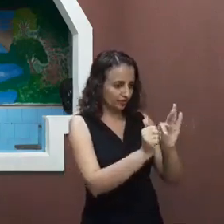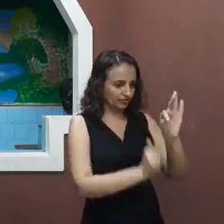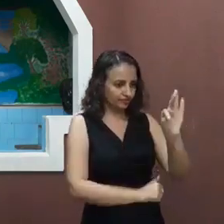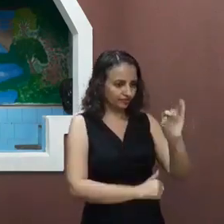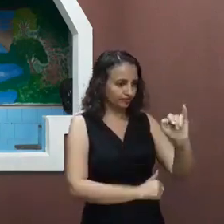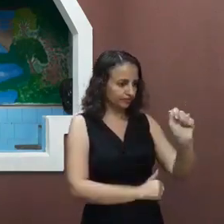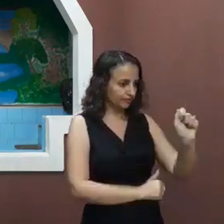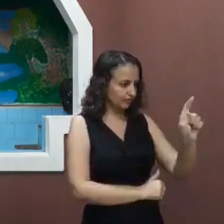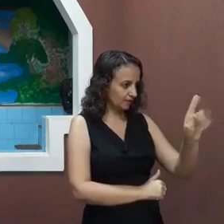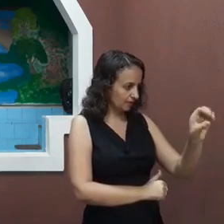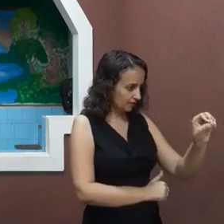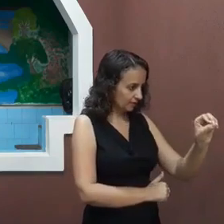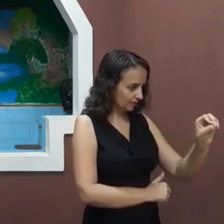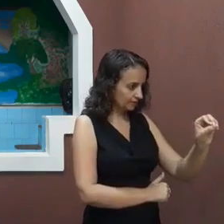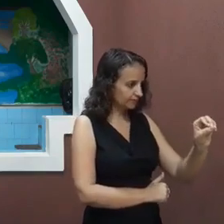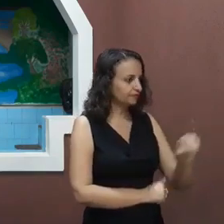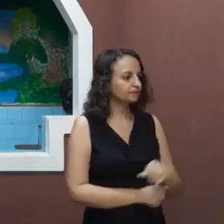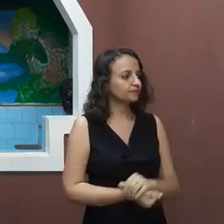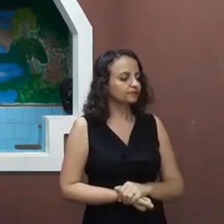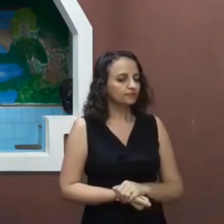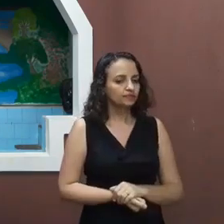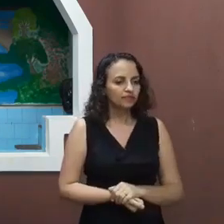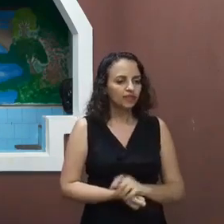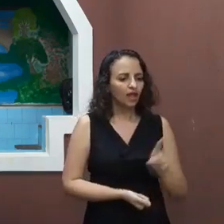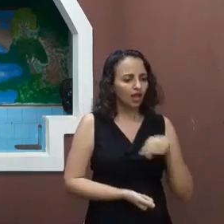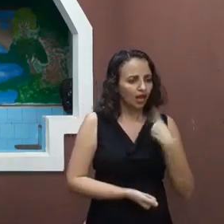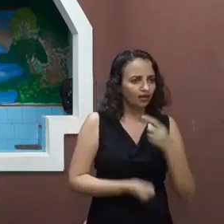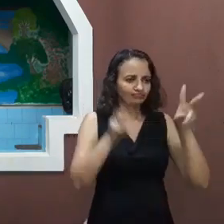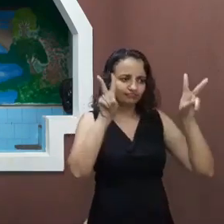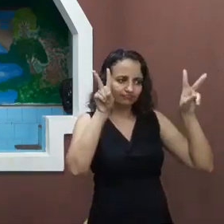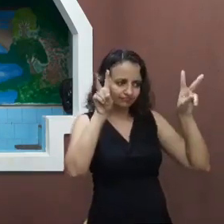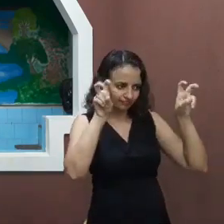estamos fazendo uma série de